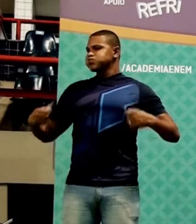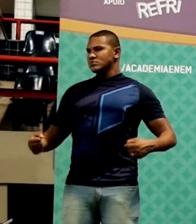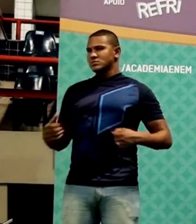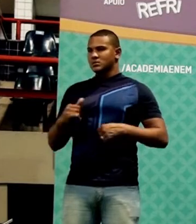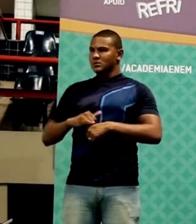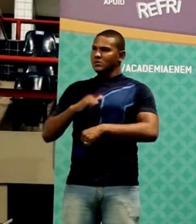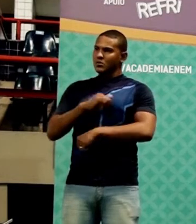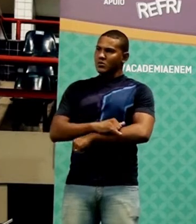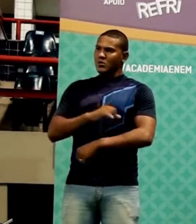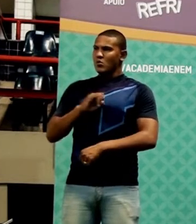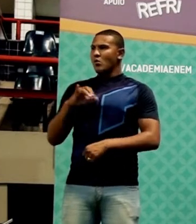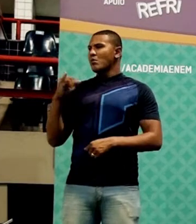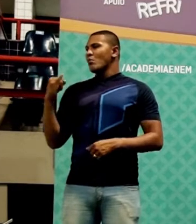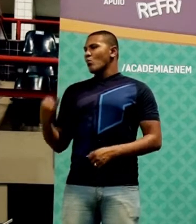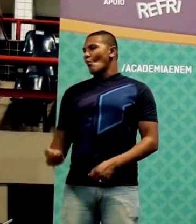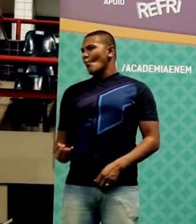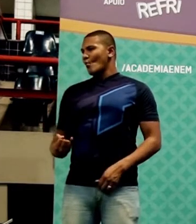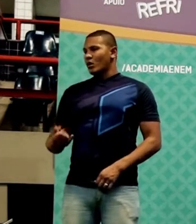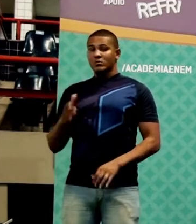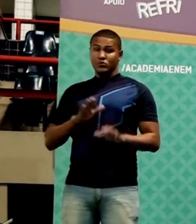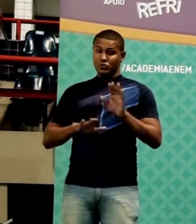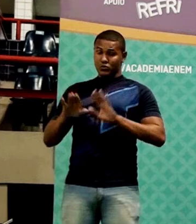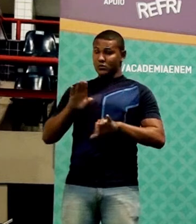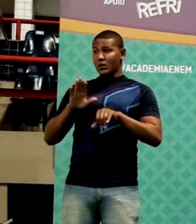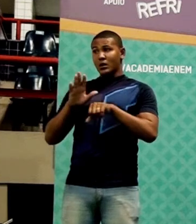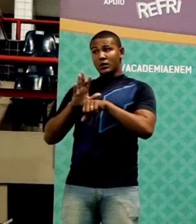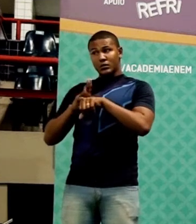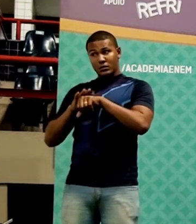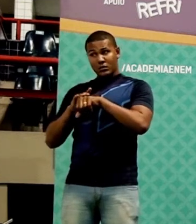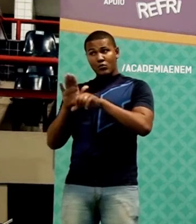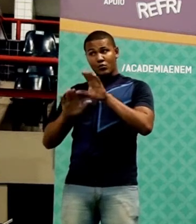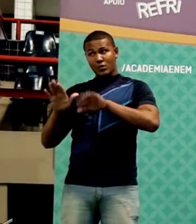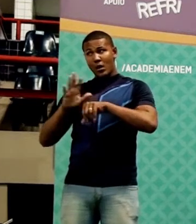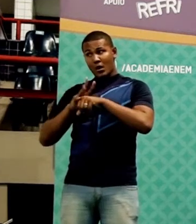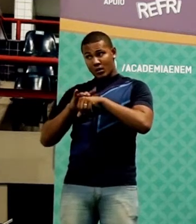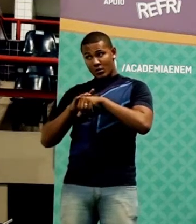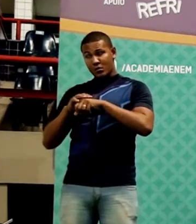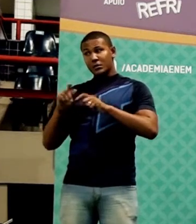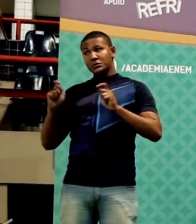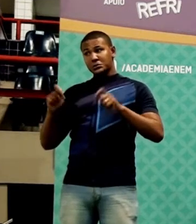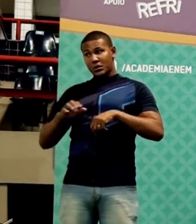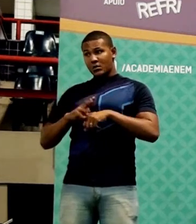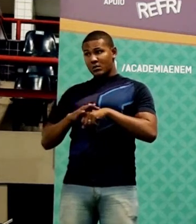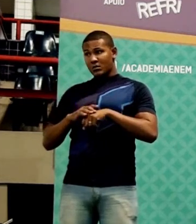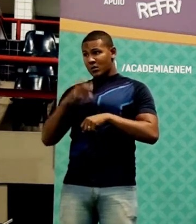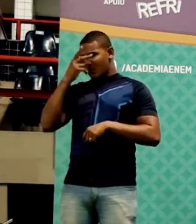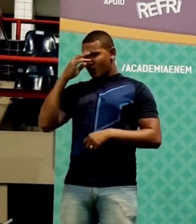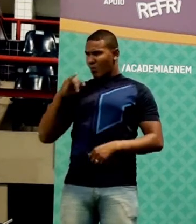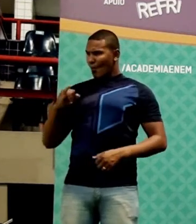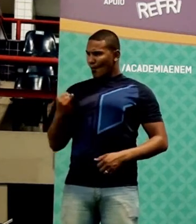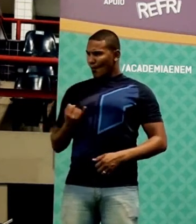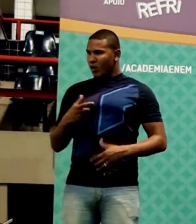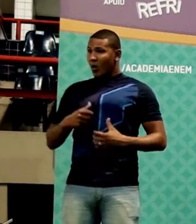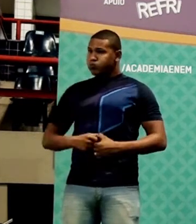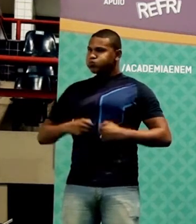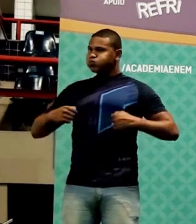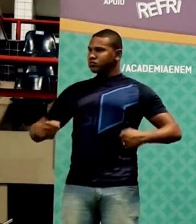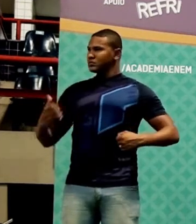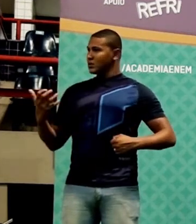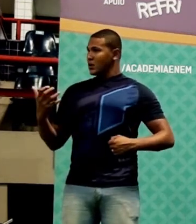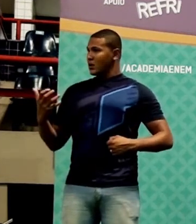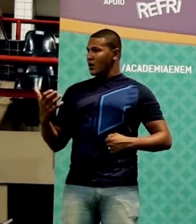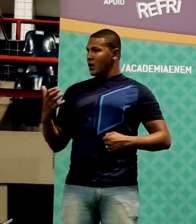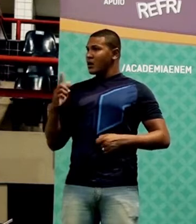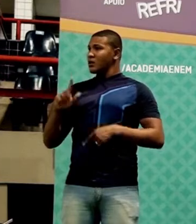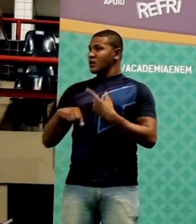Cuidado que isso pode ser doença. Tem gente que está magra e quer engordar. Aí quando